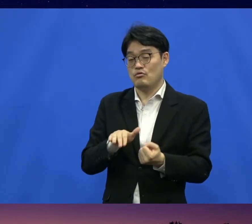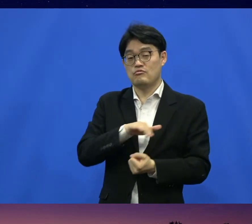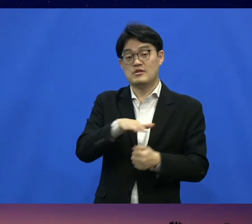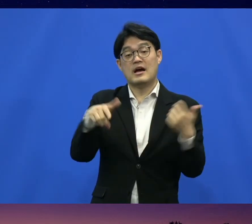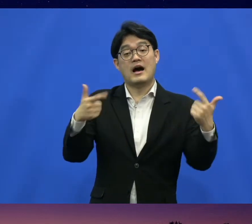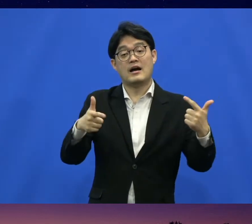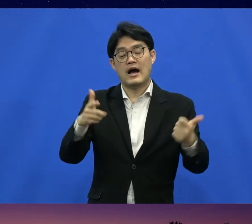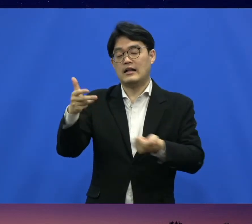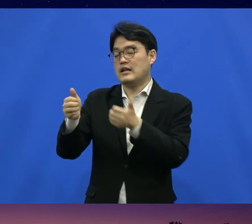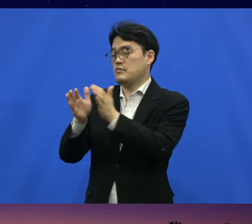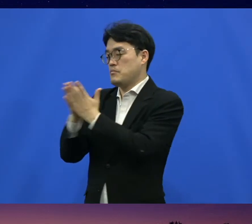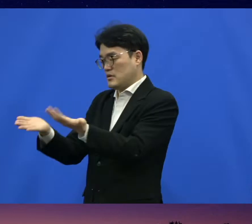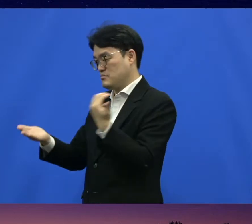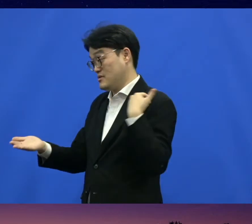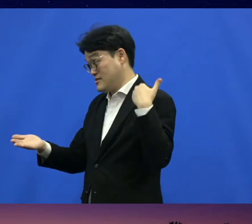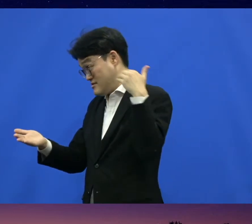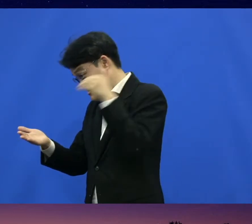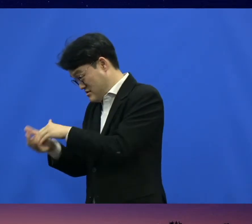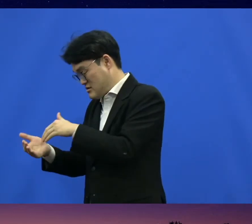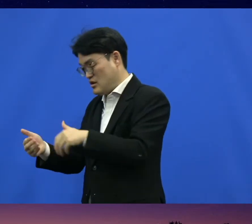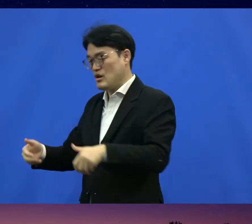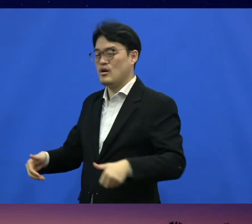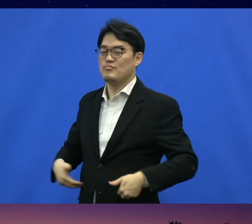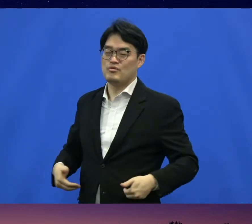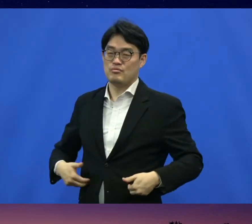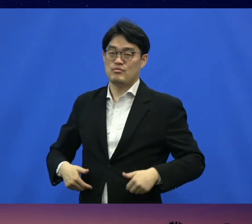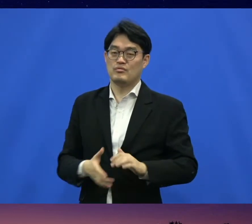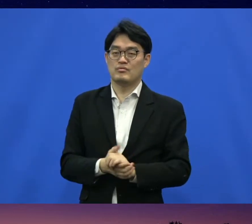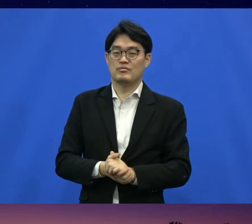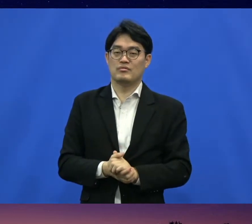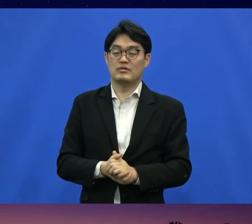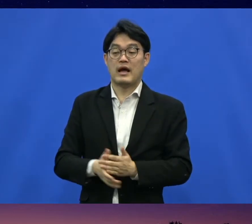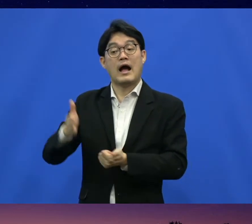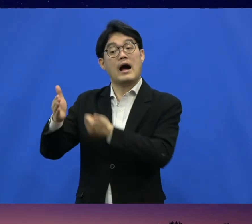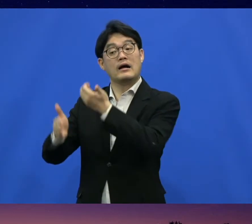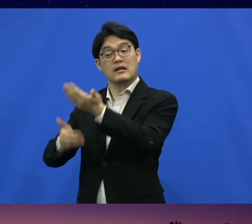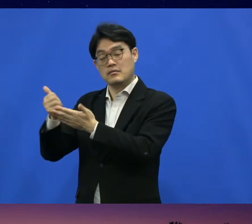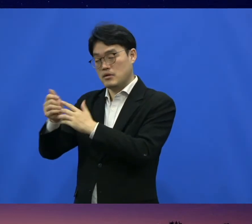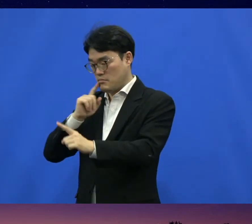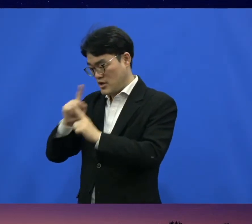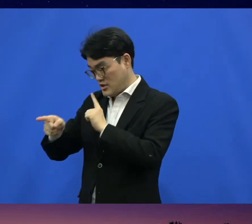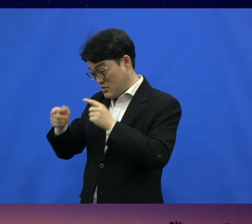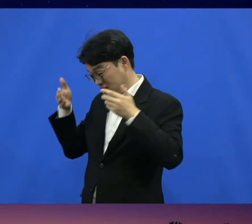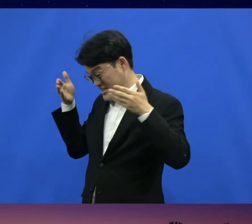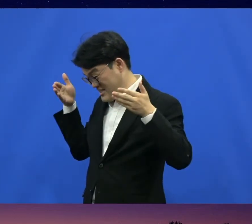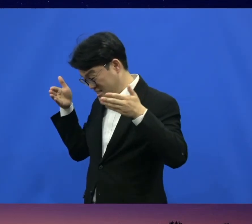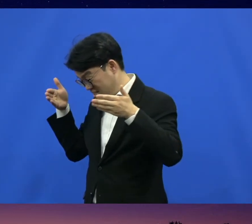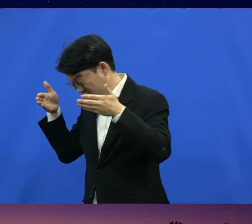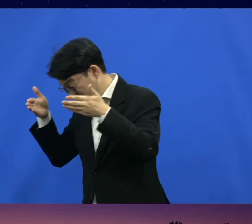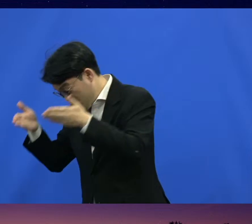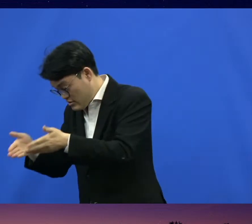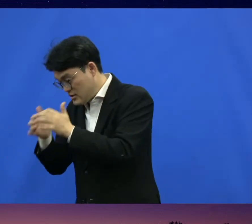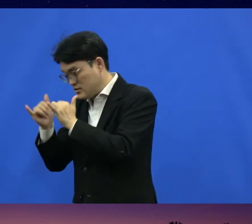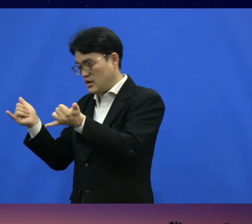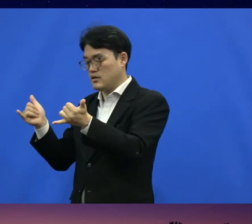말씀에 귀를 기울여야 돼요. 하나님은요, 귀를 기울이는 자에게 답을 주시는 분이세요.